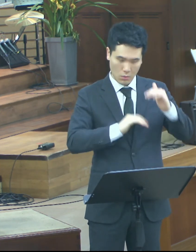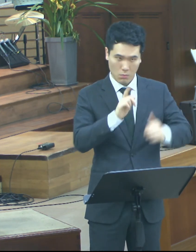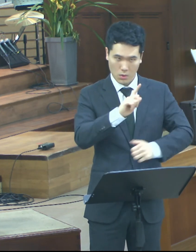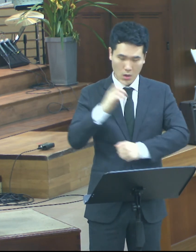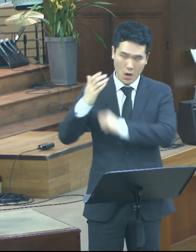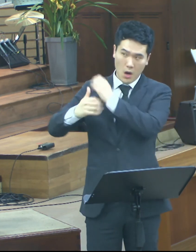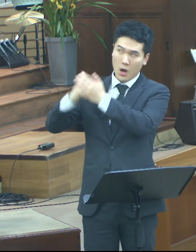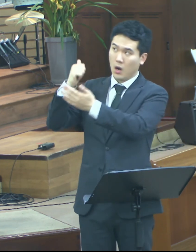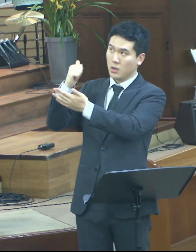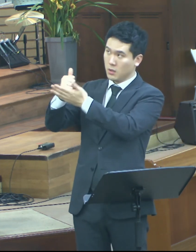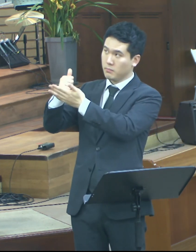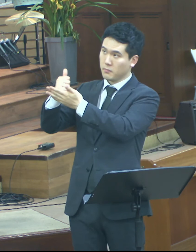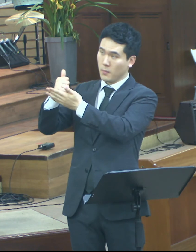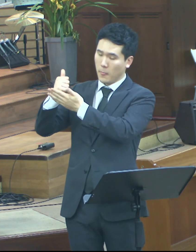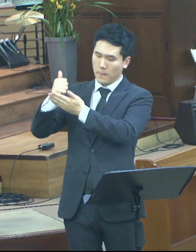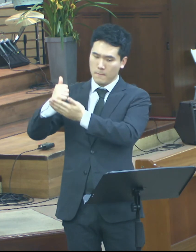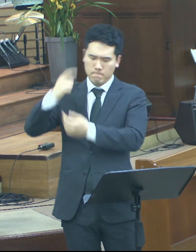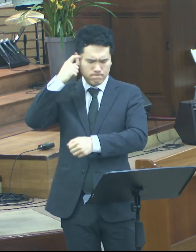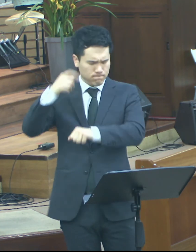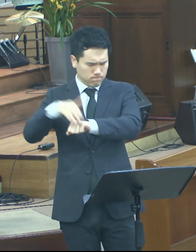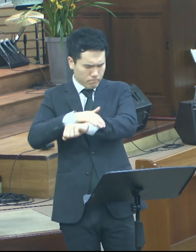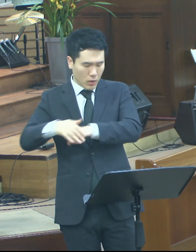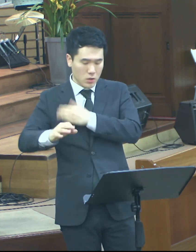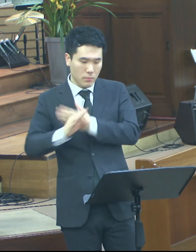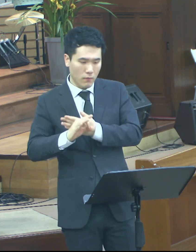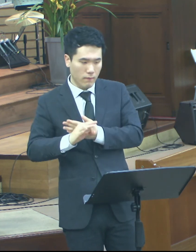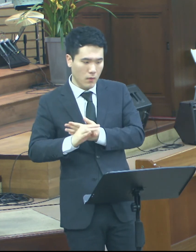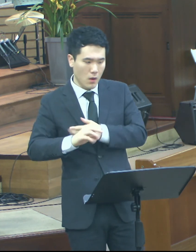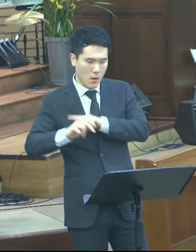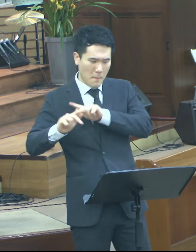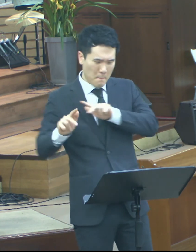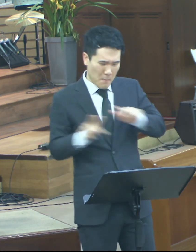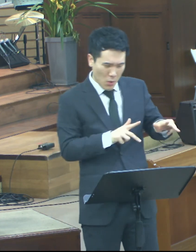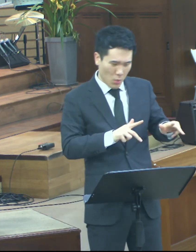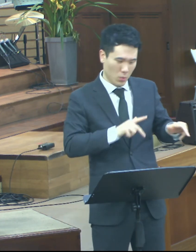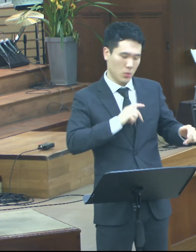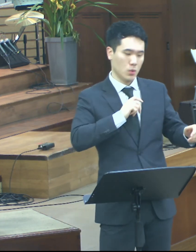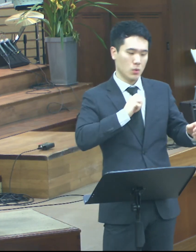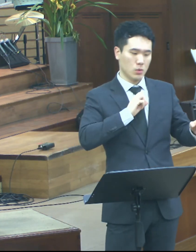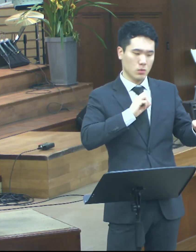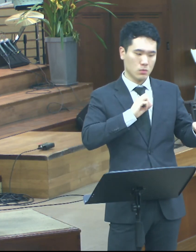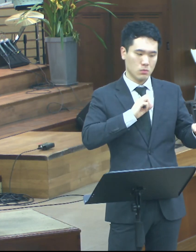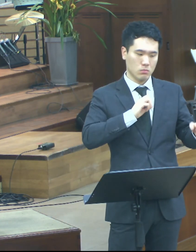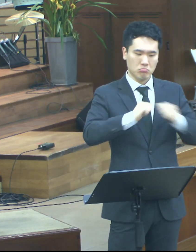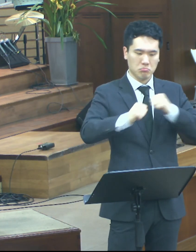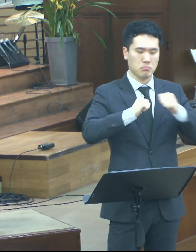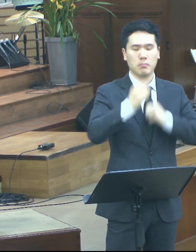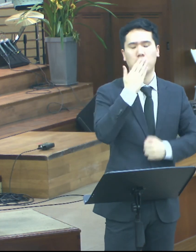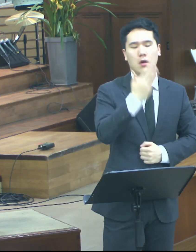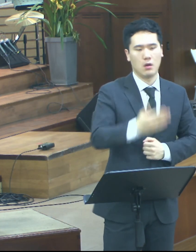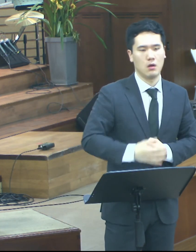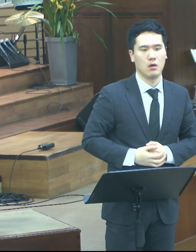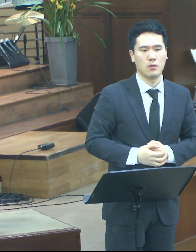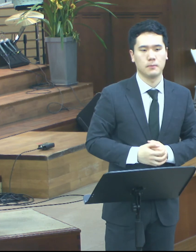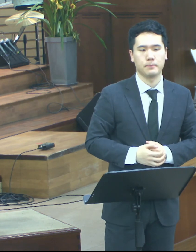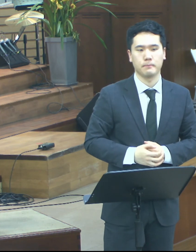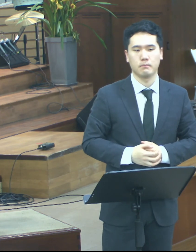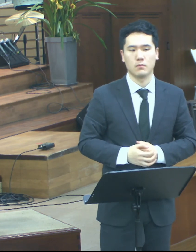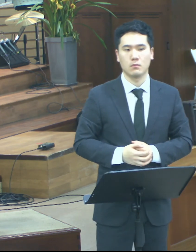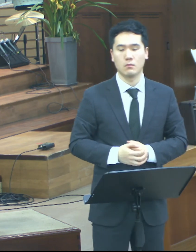하시려면 하루아침에 할 수 있는 분이세요. 아멘? 못한다고 보세요? 하실 수 있어요. 할렘가 가서 그냥 가다가